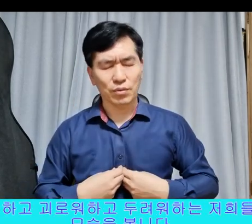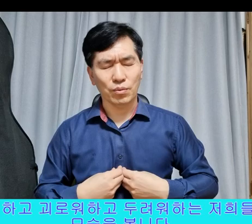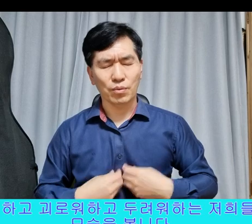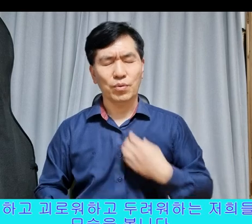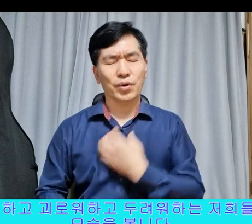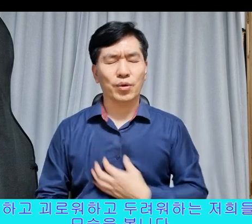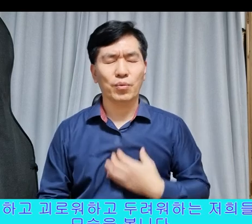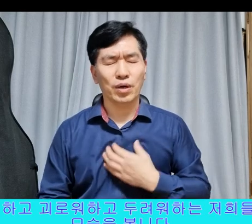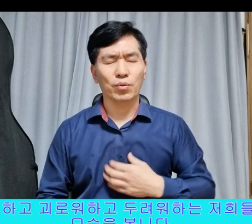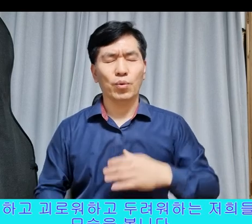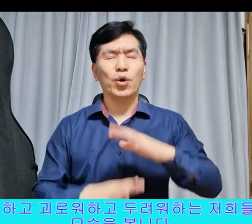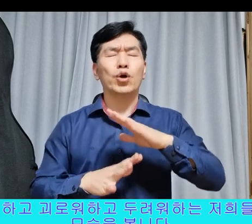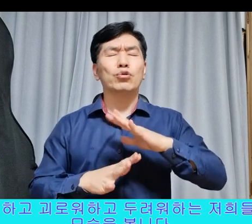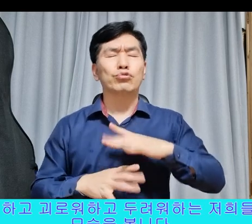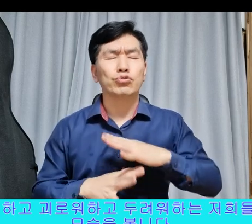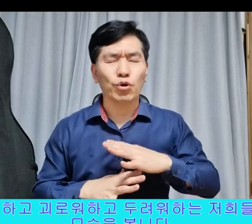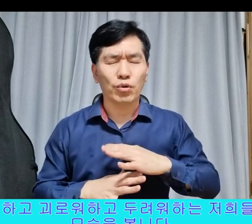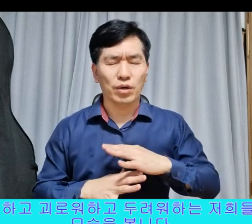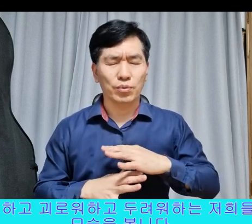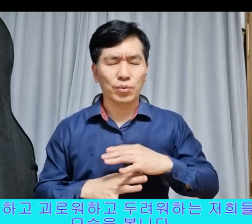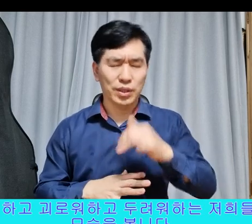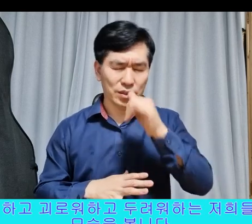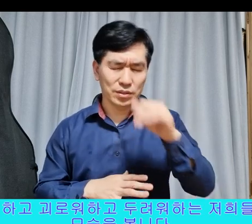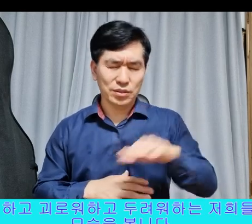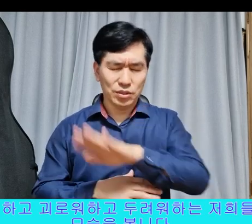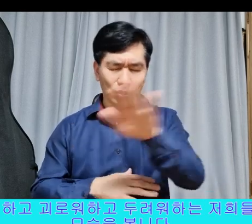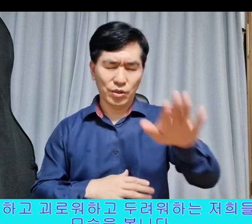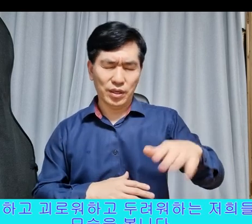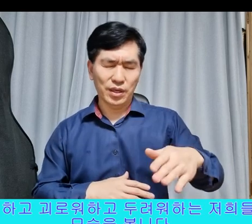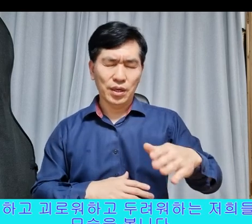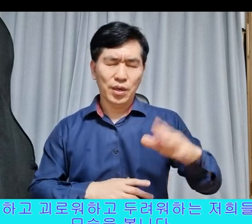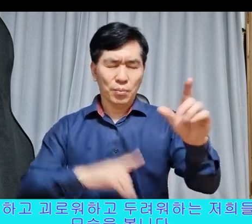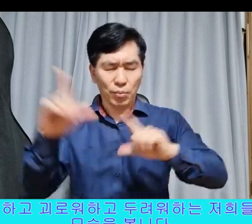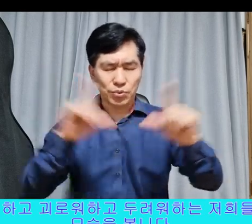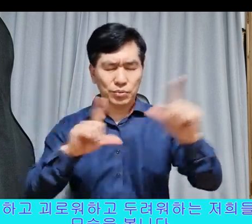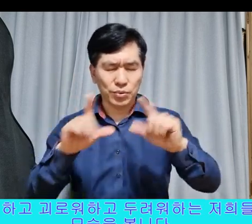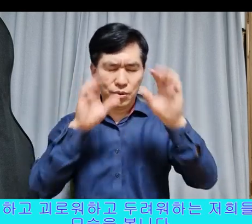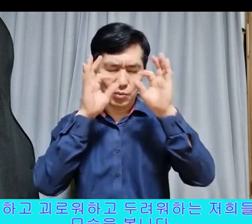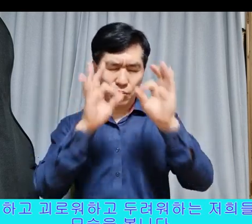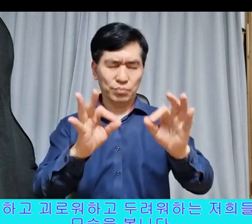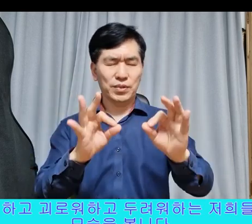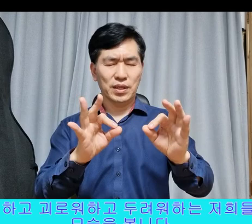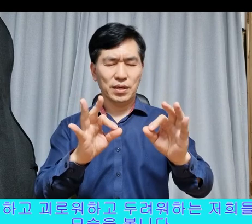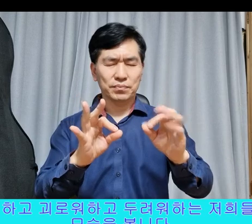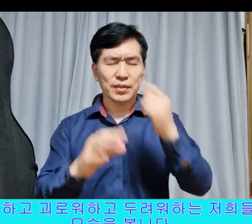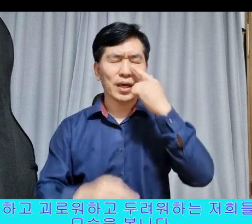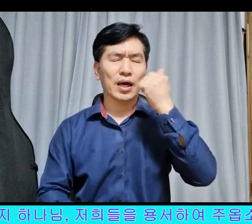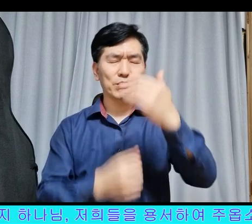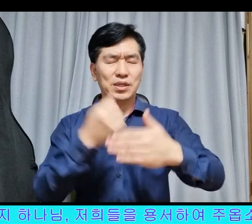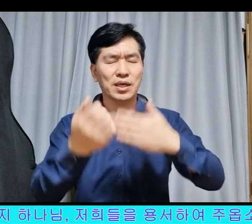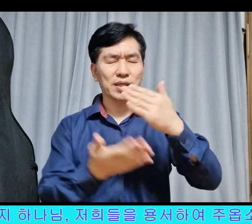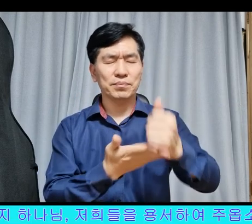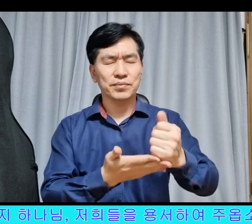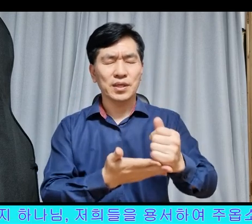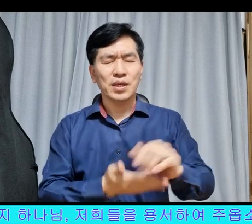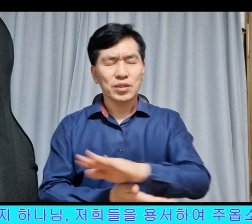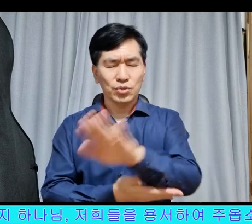낙심하고 괴로워하고 두려워하고 있는 저희 모습을 봅니다. 아버지 하나님,